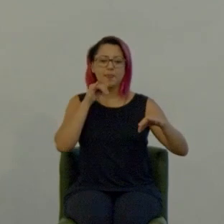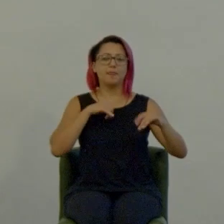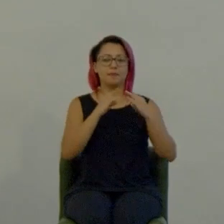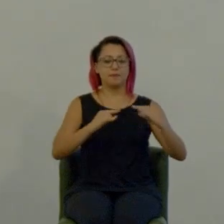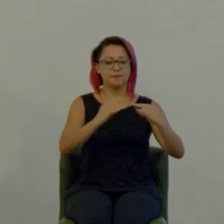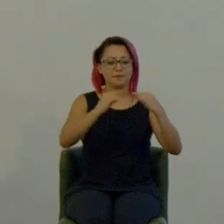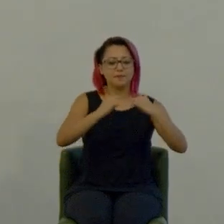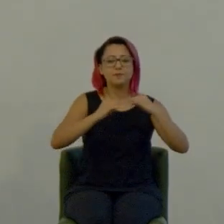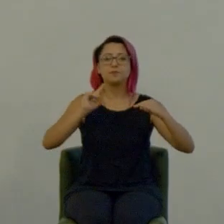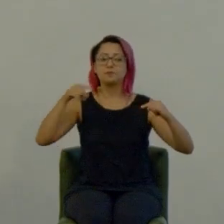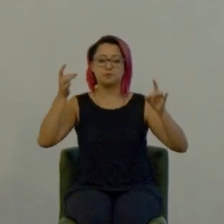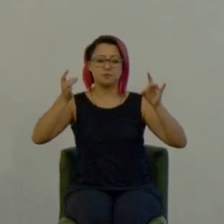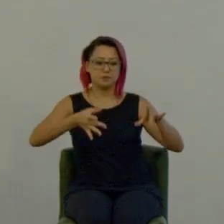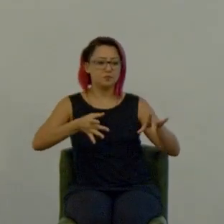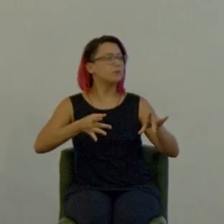são abandonados,